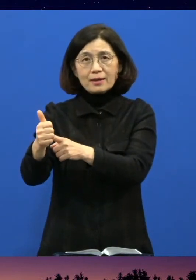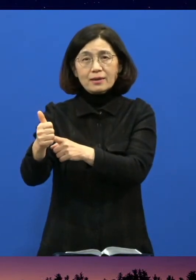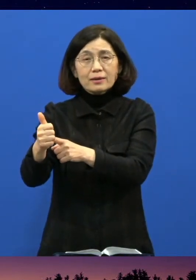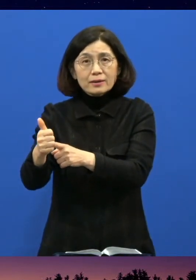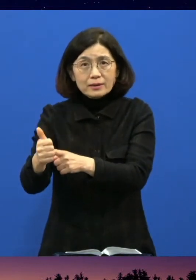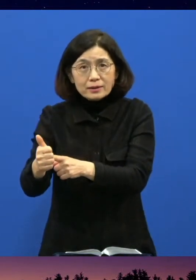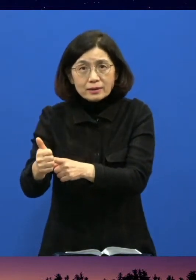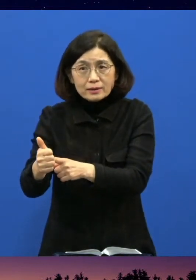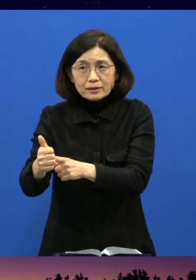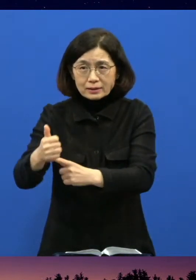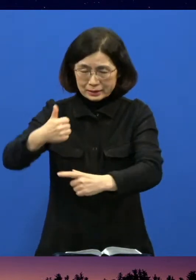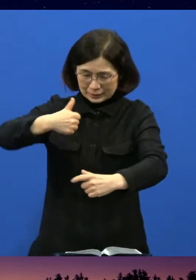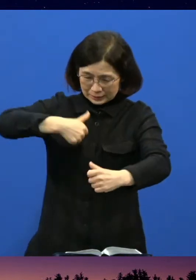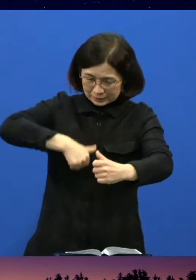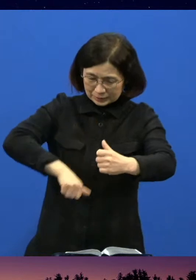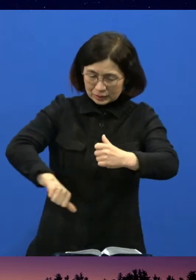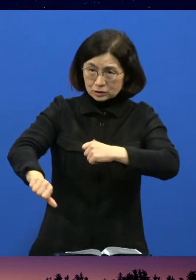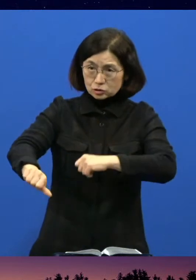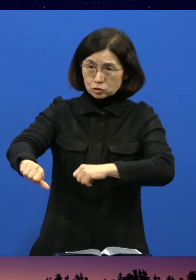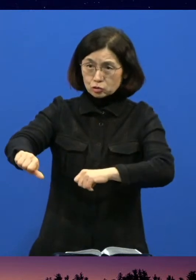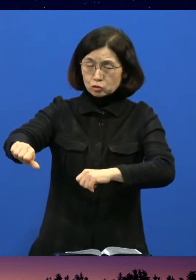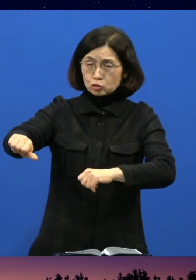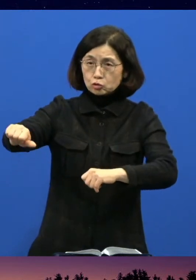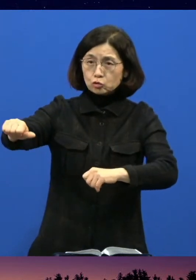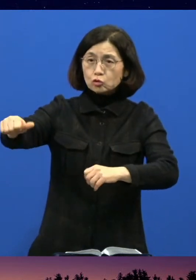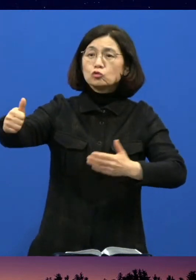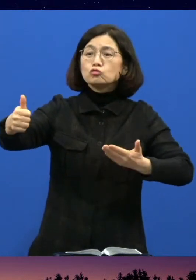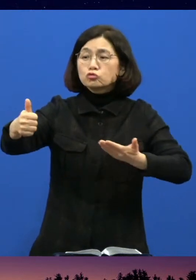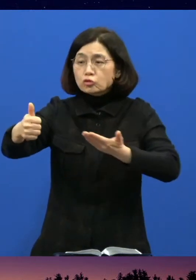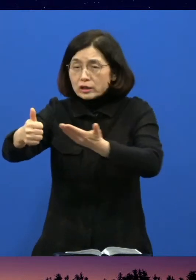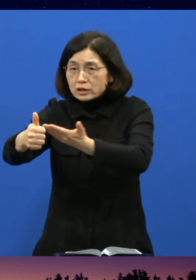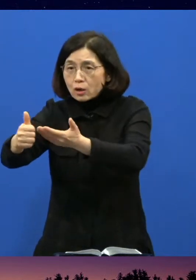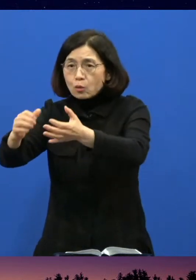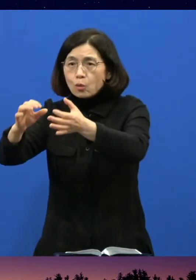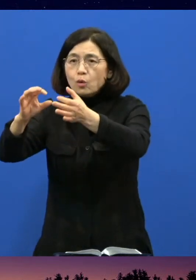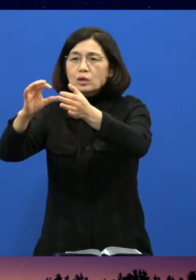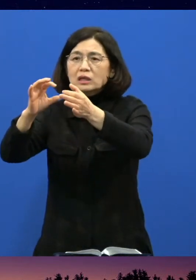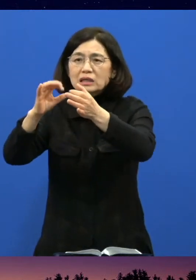후손을 주시겠다고 약속하셨지만 기약이 없는 거잖아요, 여러분.